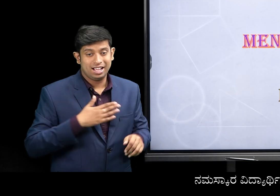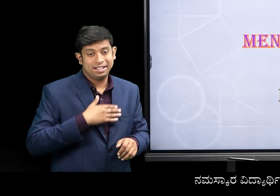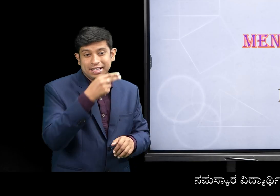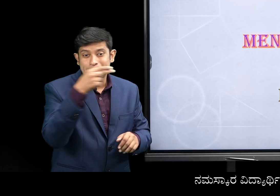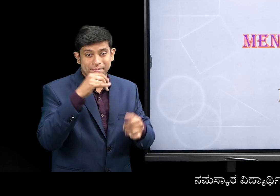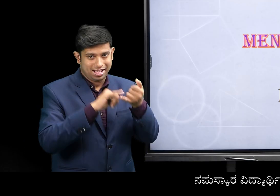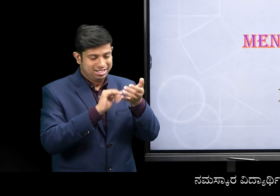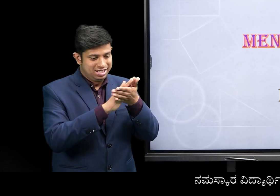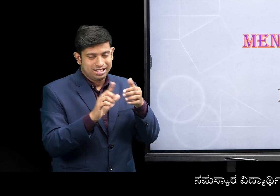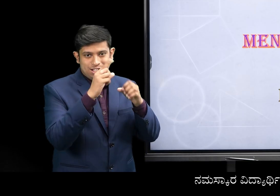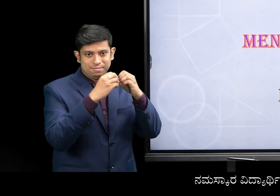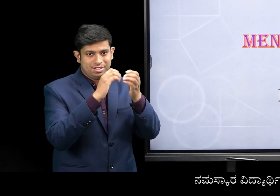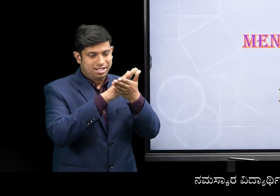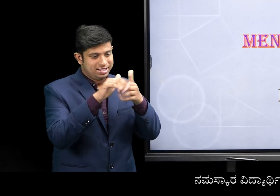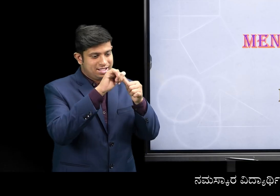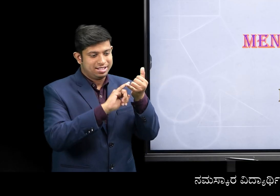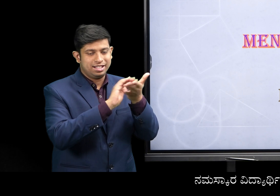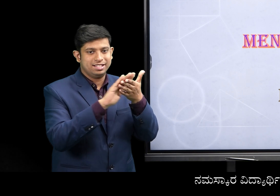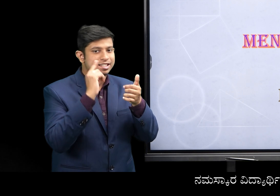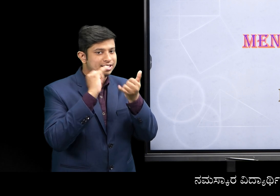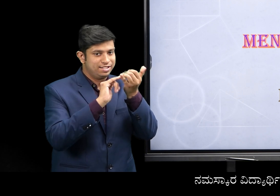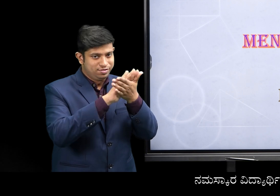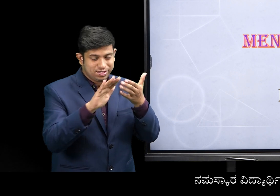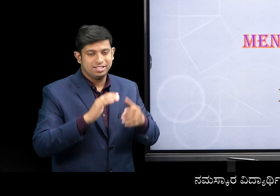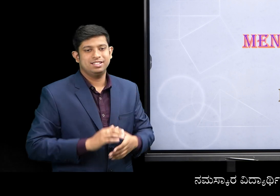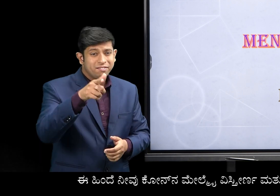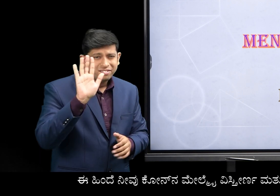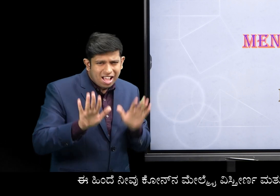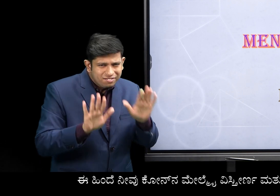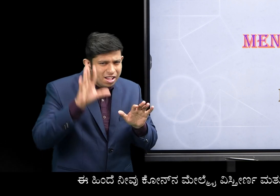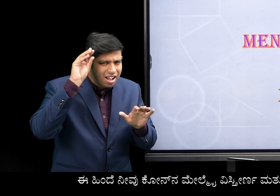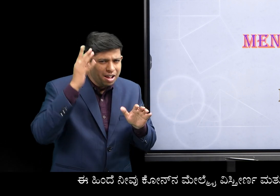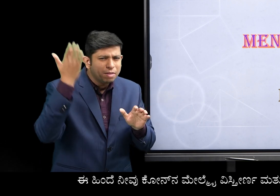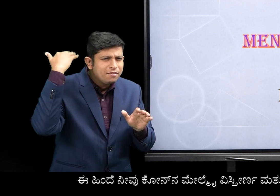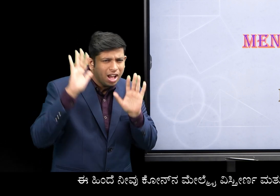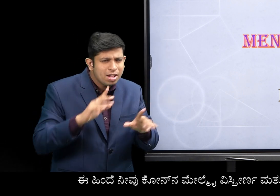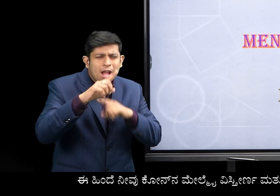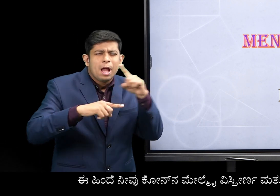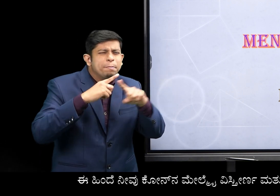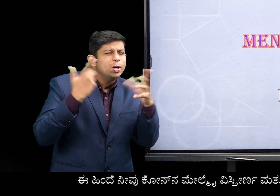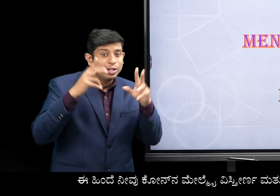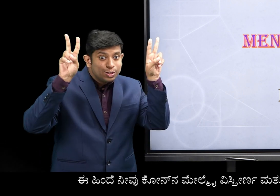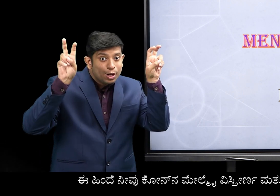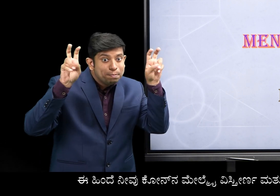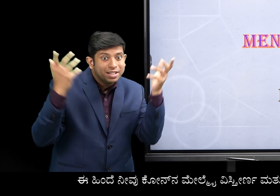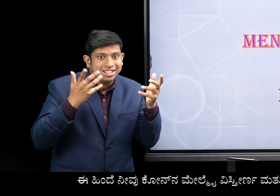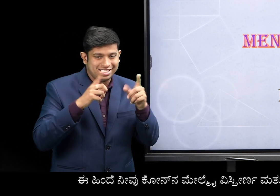ವಿದ್ಯಾರ್ಥಿಗಳೇ, ನಾನು ಪುಷ್ಪಾ ಮುರುಗೇಶ್ ಕುಳಿ. ಈ ಹಿಂದೆ ನೀವು ಕೋನ್ನ ಮೇಲ್ಮೈ ವಿಸ್ನ ಮತ್ತು ಪರಿಮಾಣದ ಬಗ್ಗೆ ಕಲ್ತಿದ್ದೀರಿ.